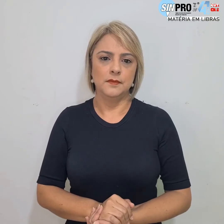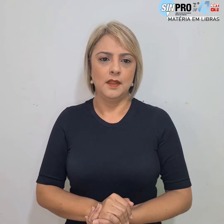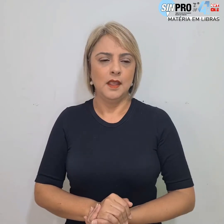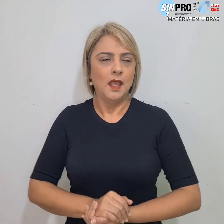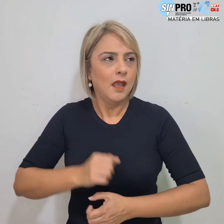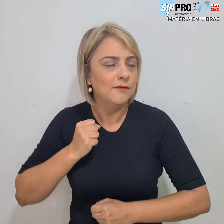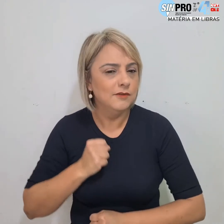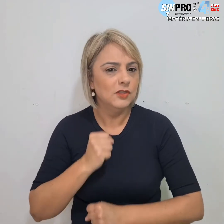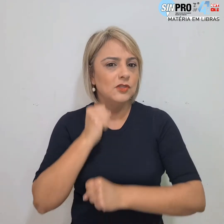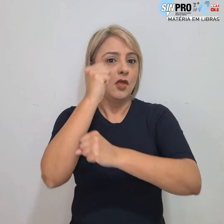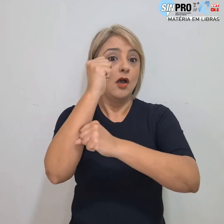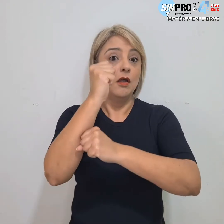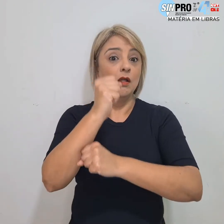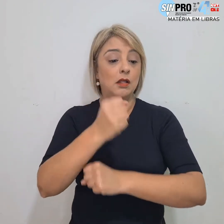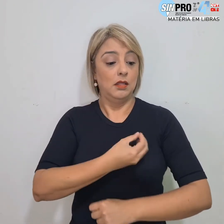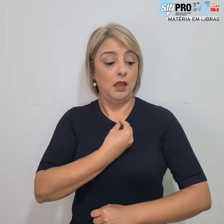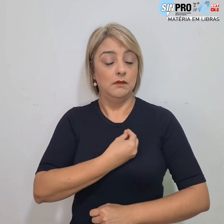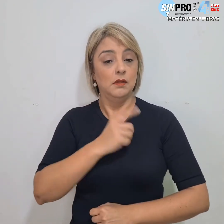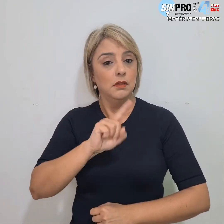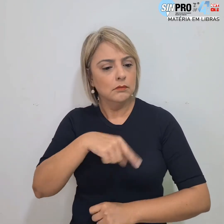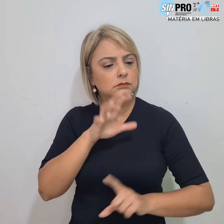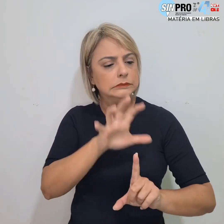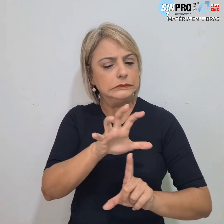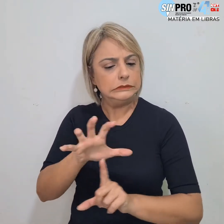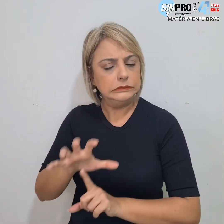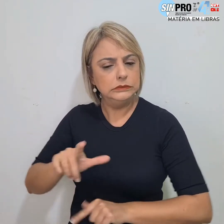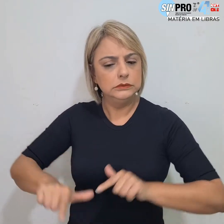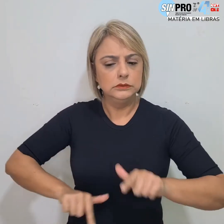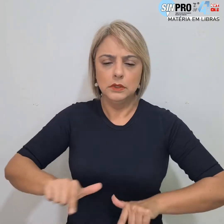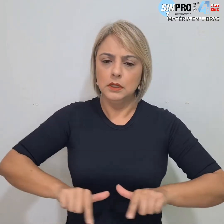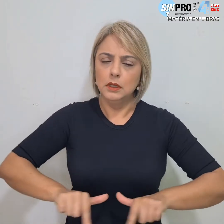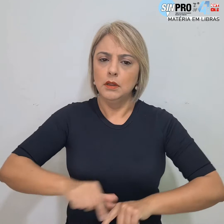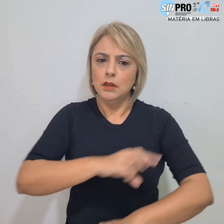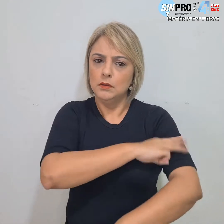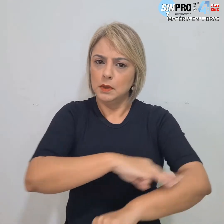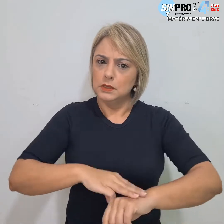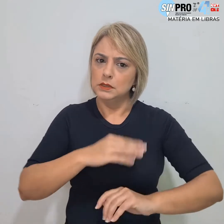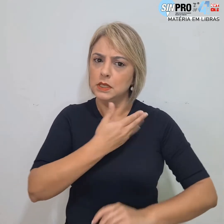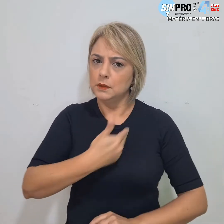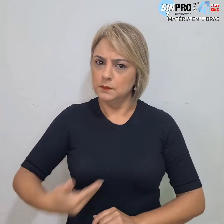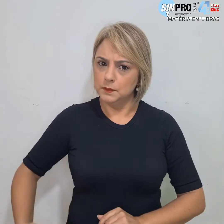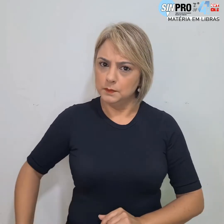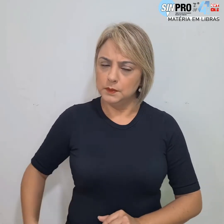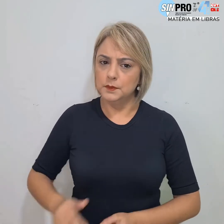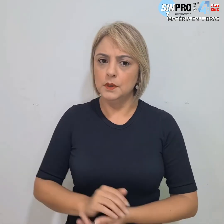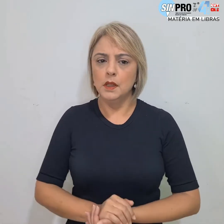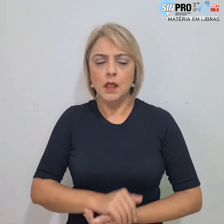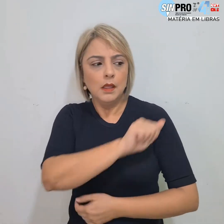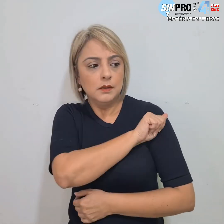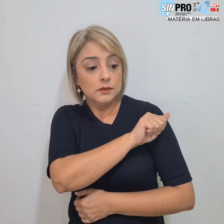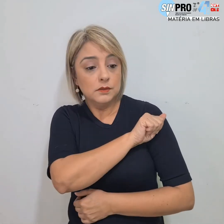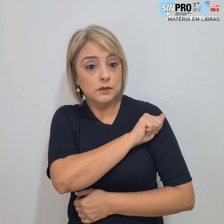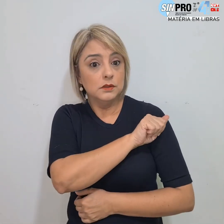Vitória da Vida. Depois de muita pressão dos trabalhadores do magistério público, estudante e de